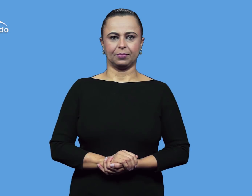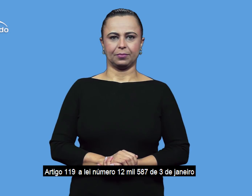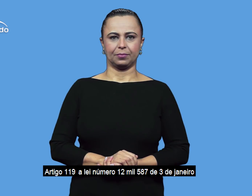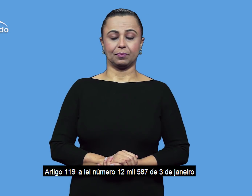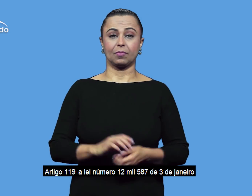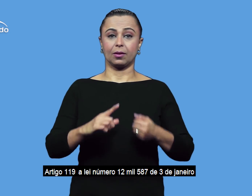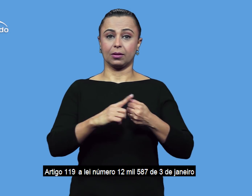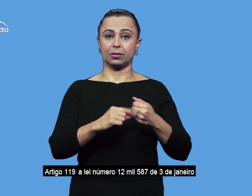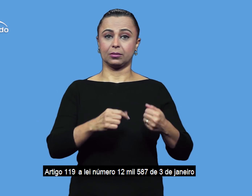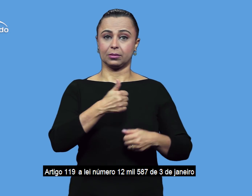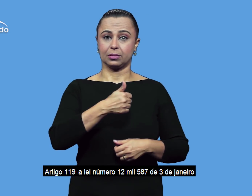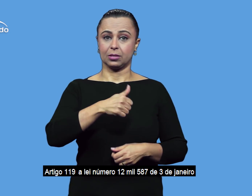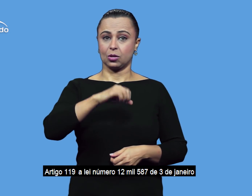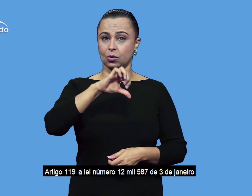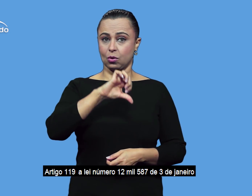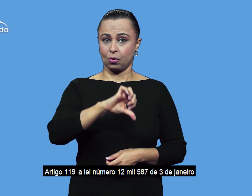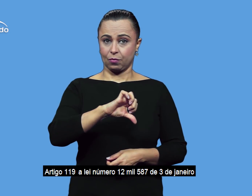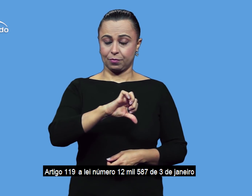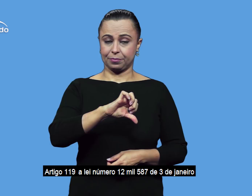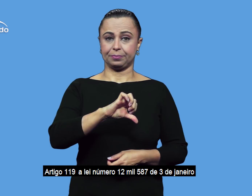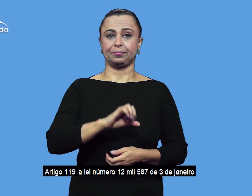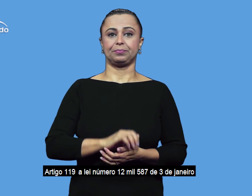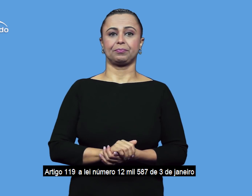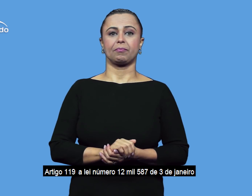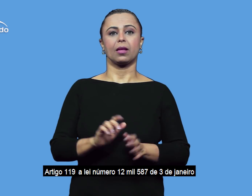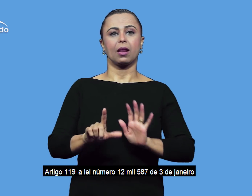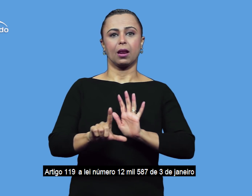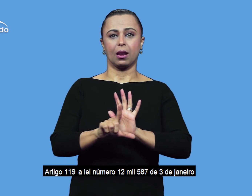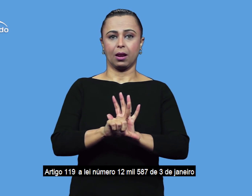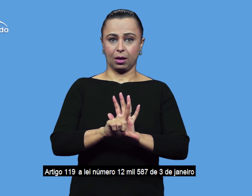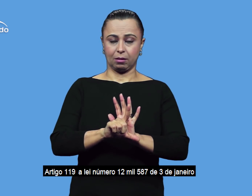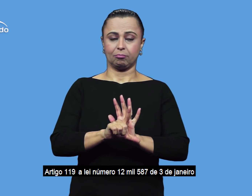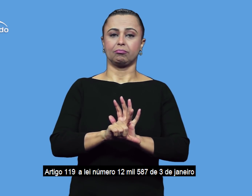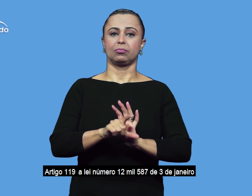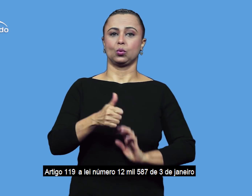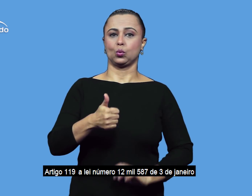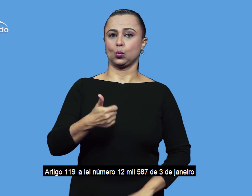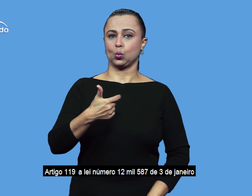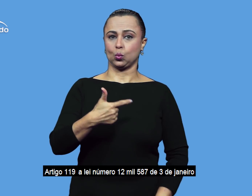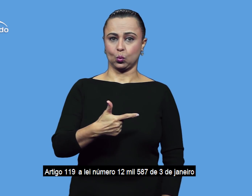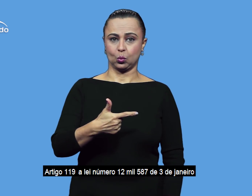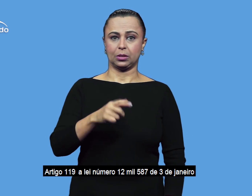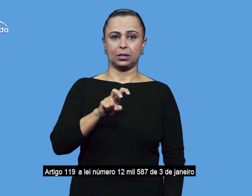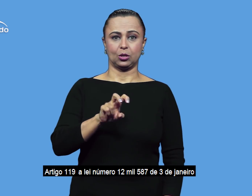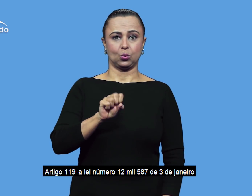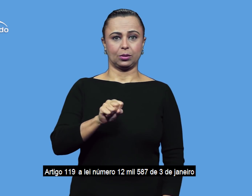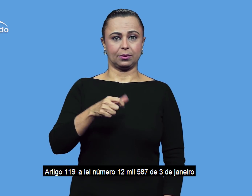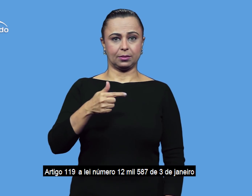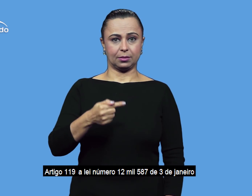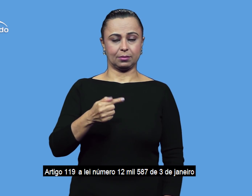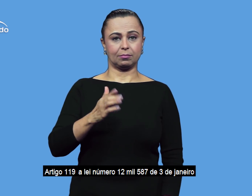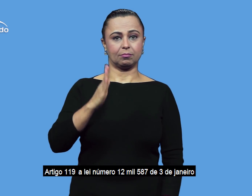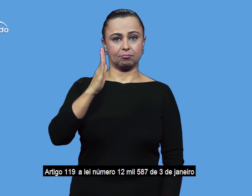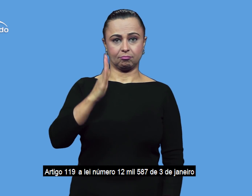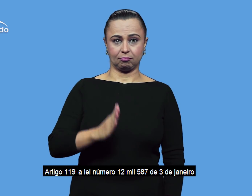o artigo 119 a lei número 12 mil 587 de 3 de janeiro de